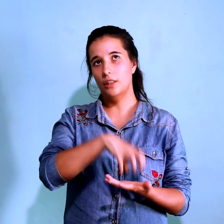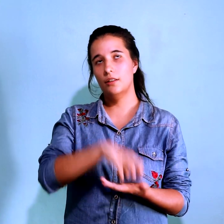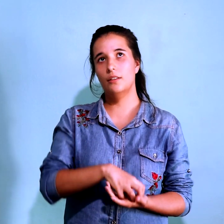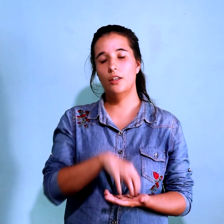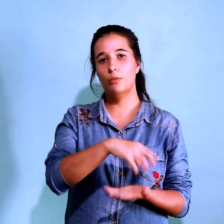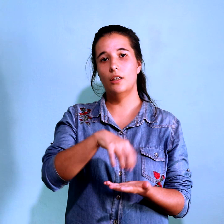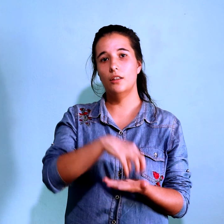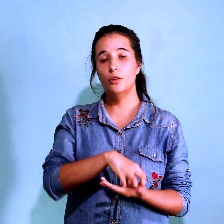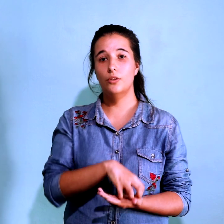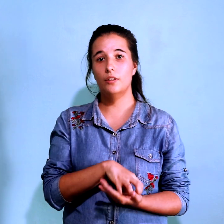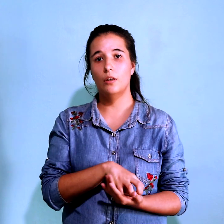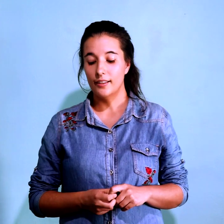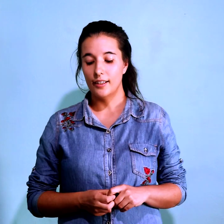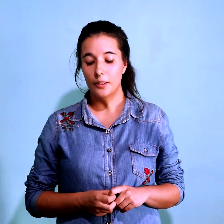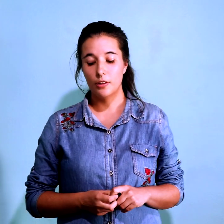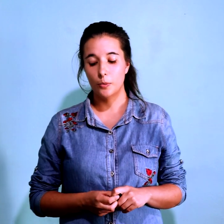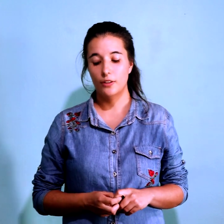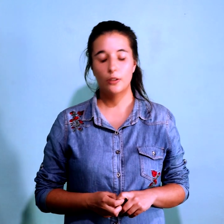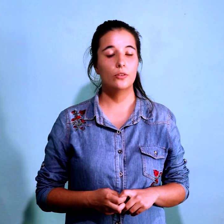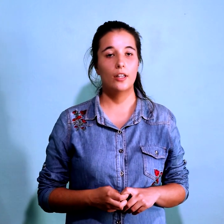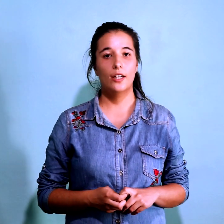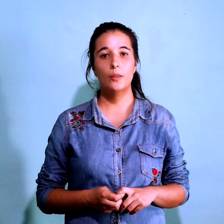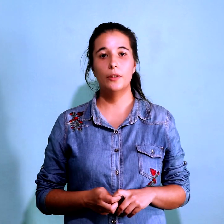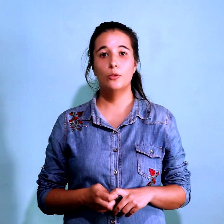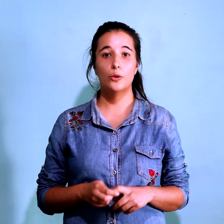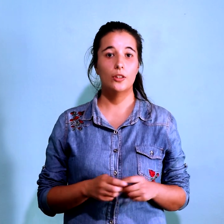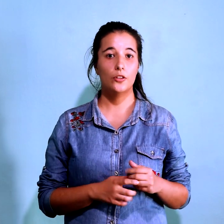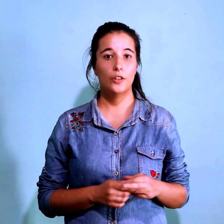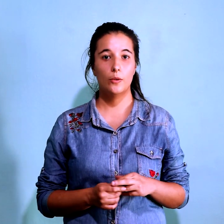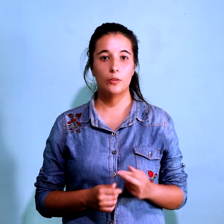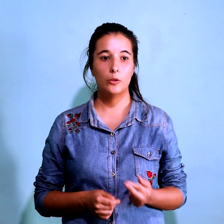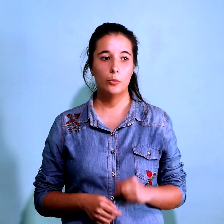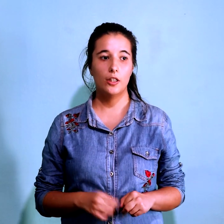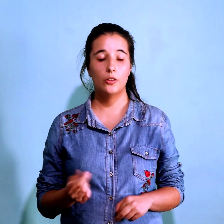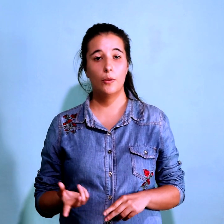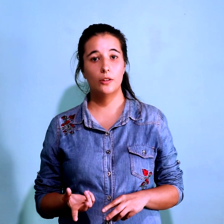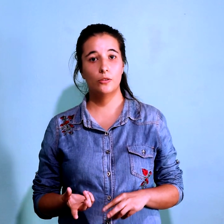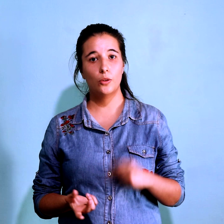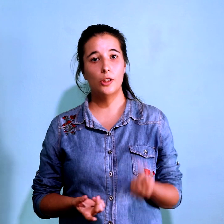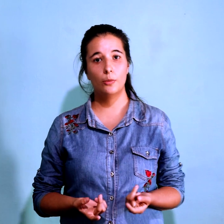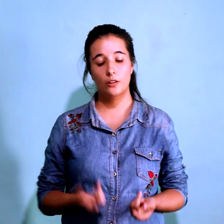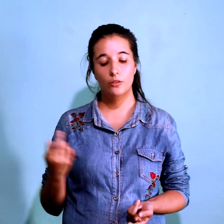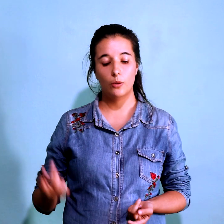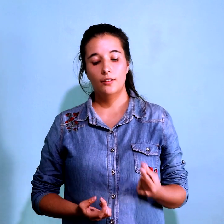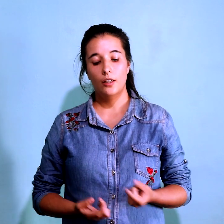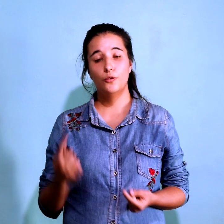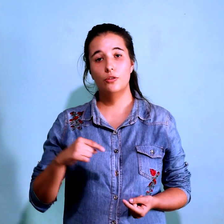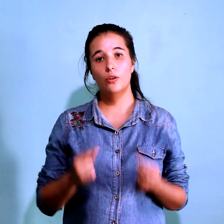planeta tem uma língua universal. A Libras não pode ser considerada apenas um português feito com as mãos, porque ela não é somente uma tradução. Se ela fosse